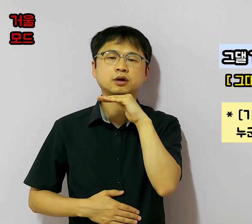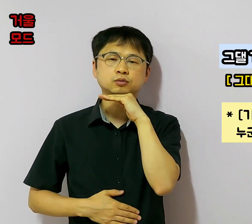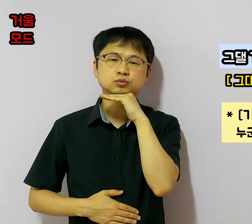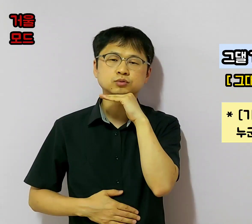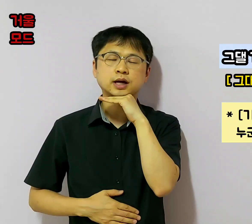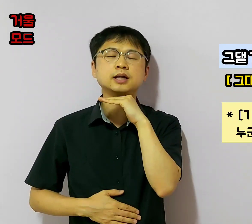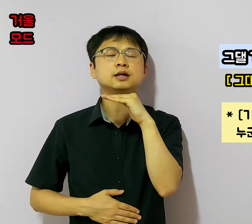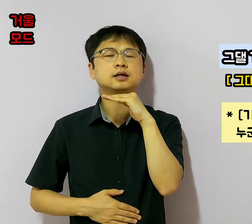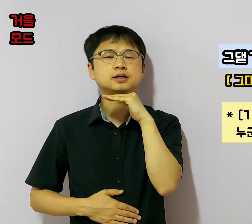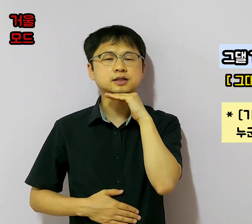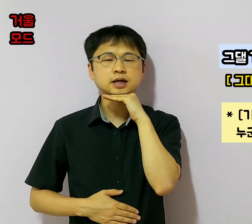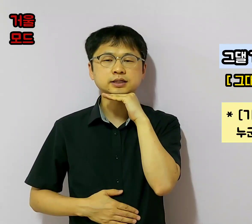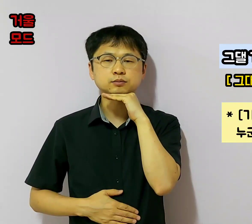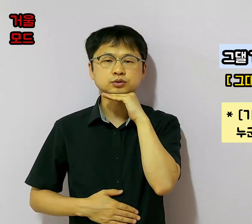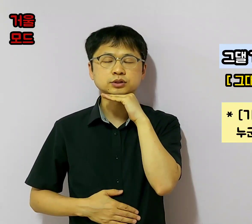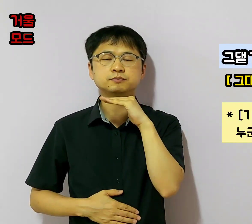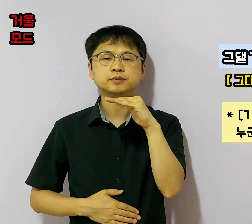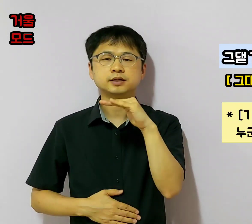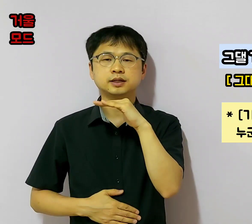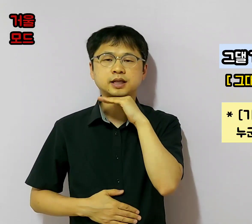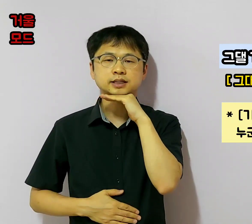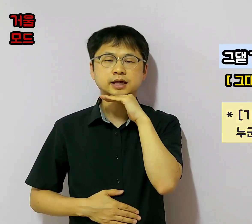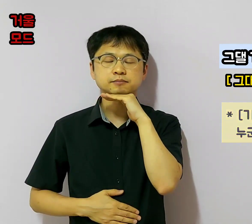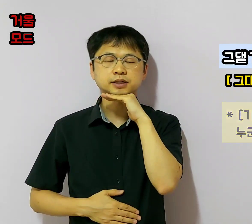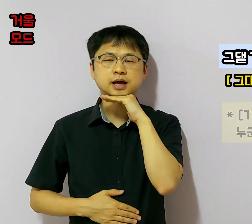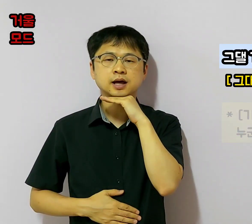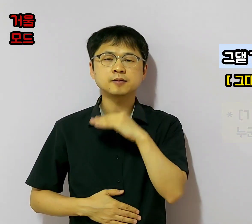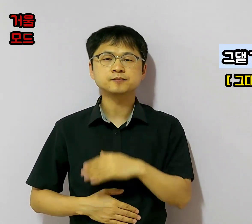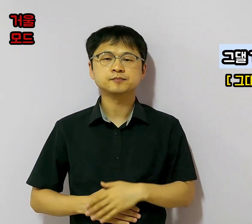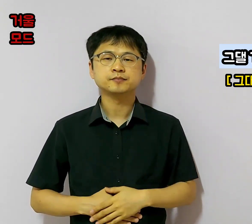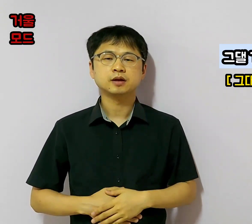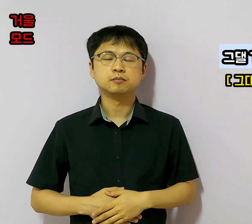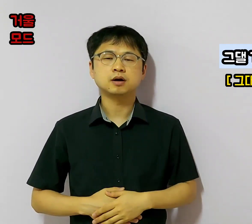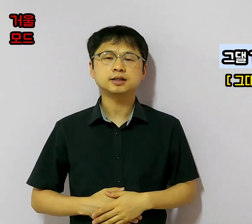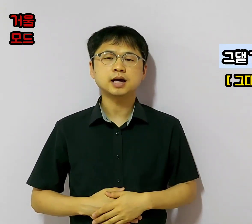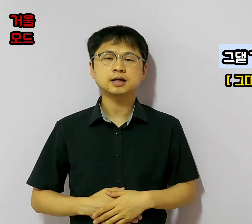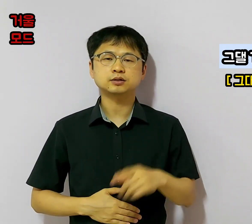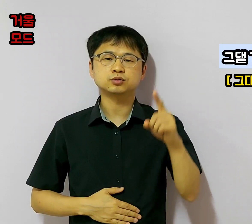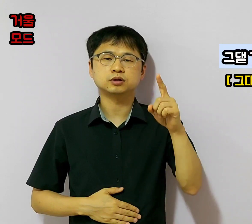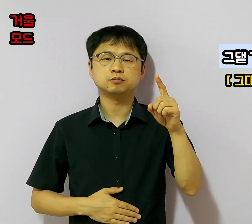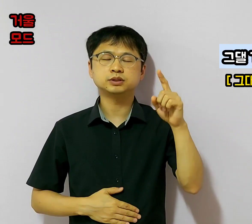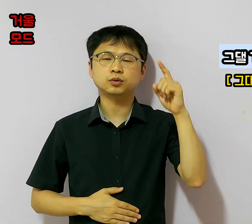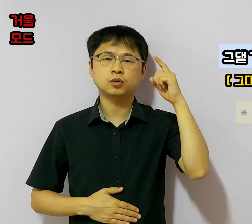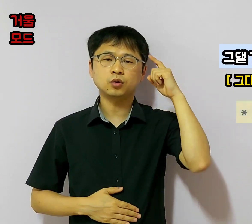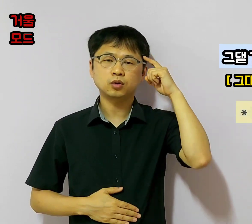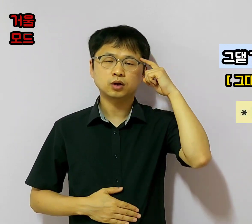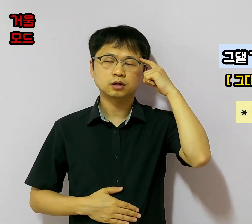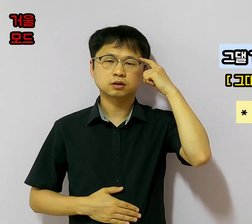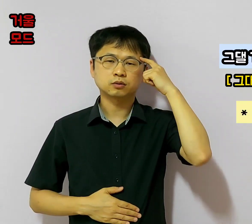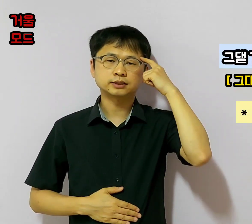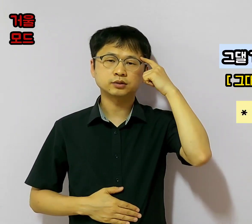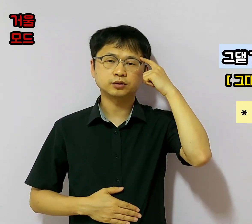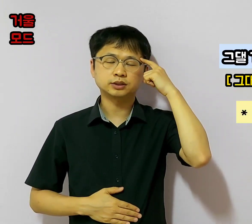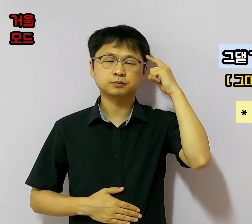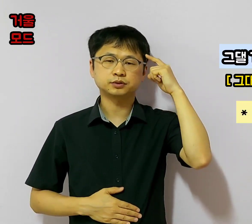괴고 누군가를 기다리는 모습, 기다리다입니다. 멍하다 라는 수어는 검지로 관자놀이를